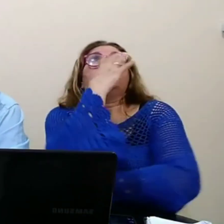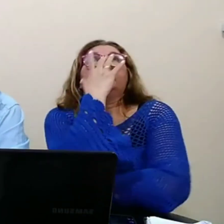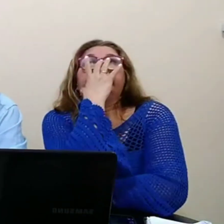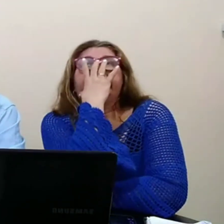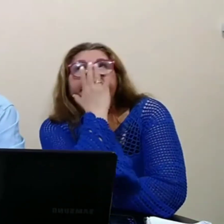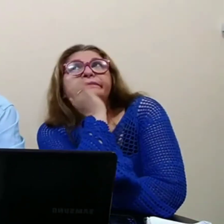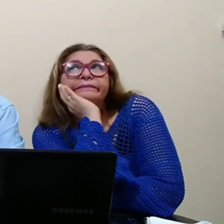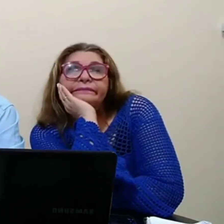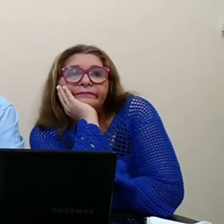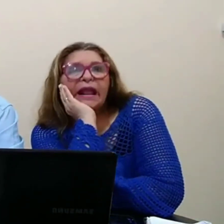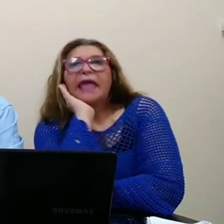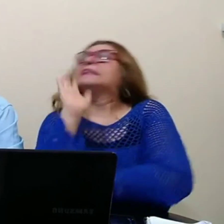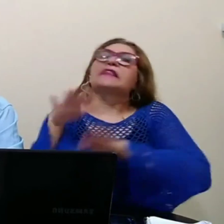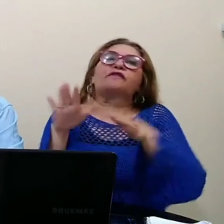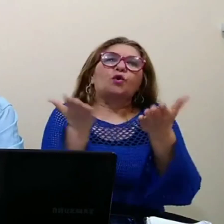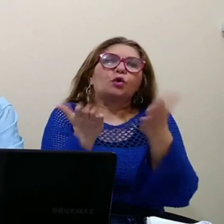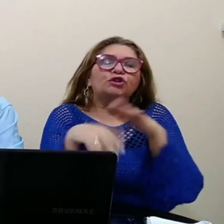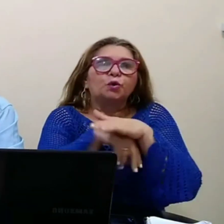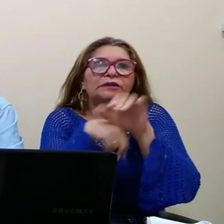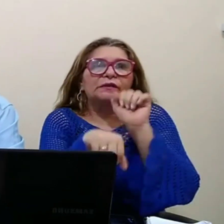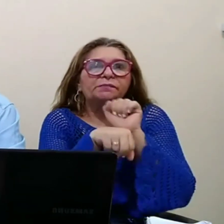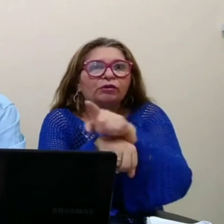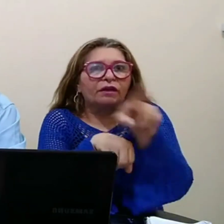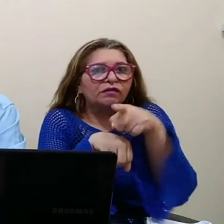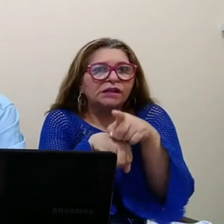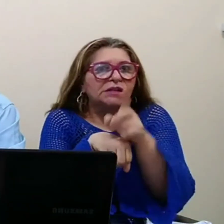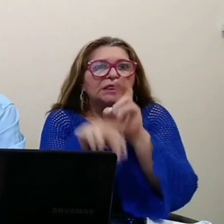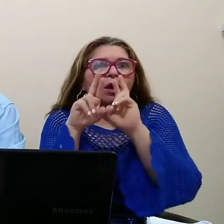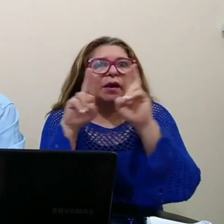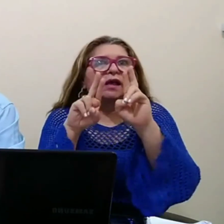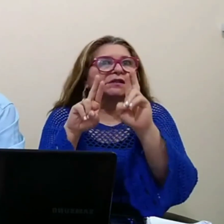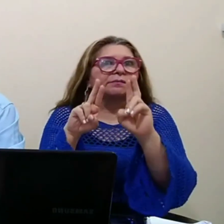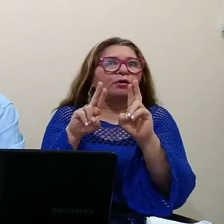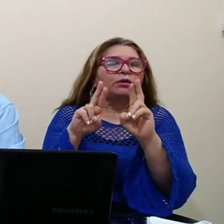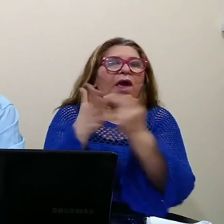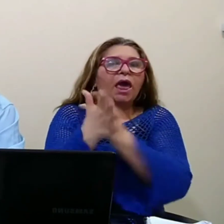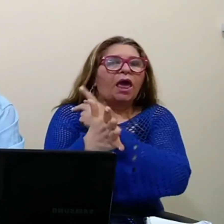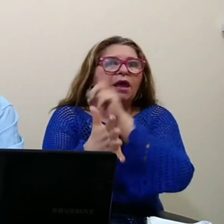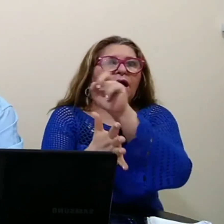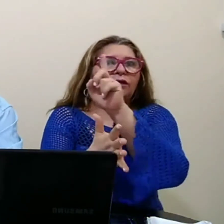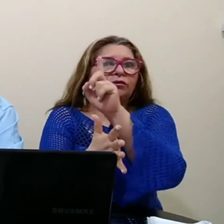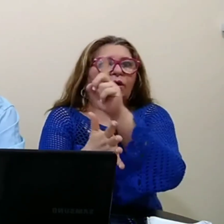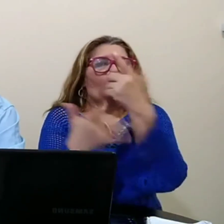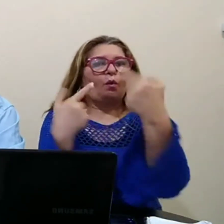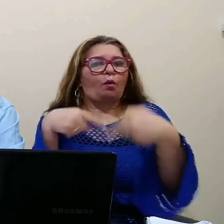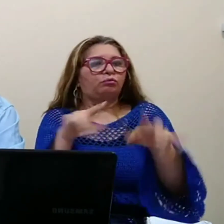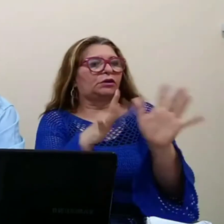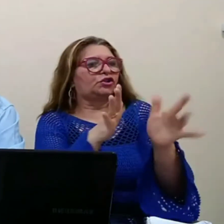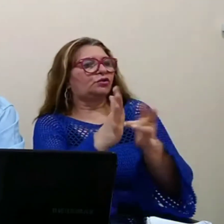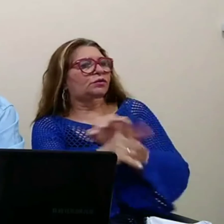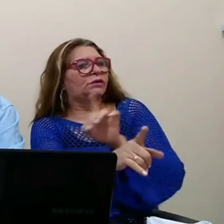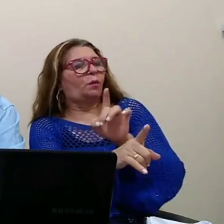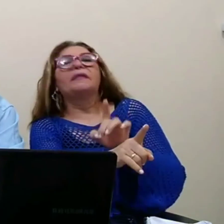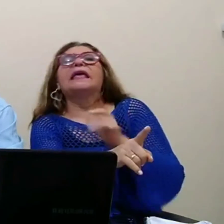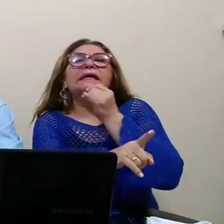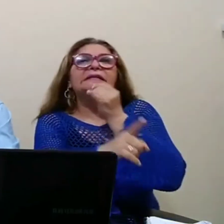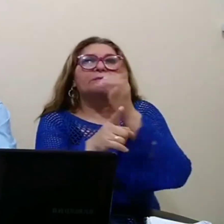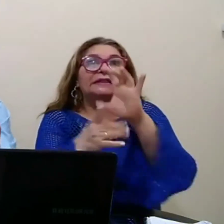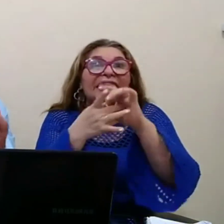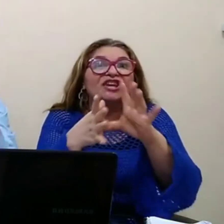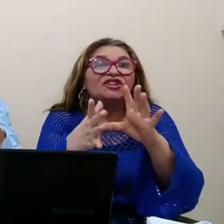noite, eu espero que nenhum de vocês reaja assim, mas se Deus está falando no teu coração, você reaja de uma maneira